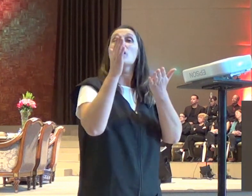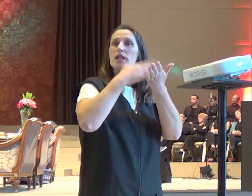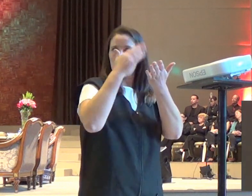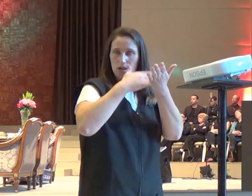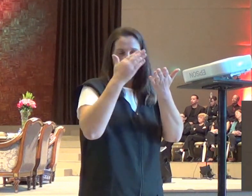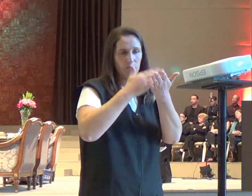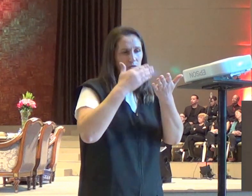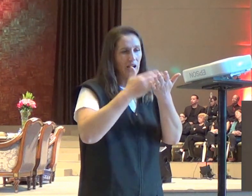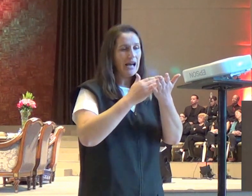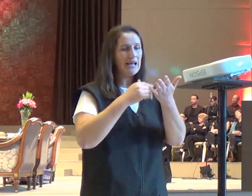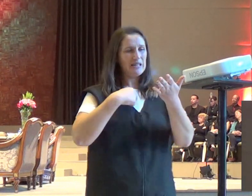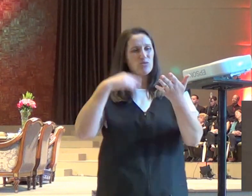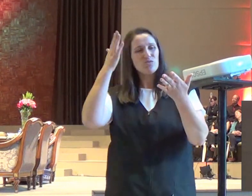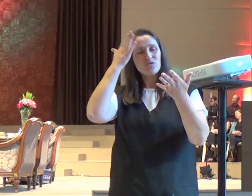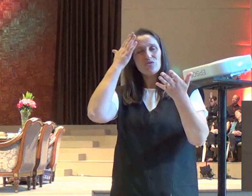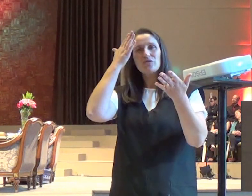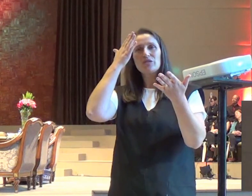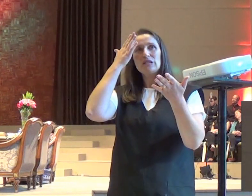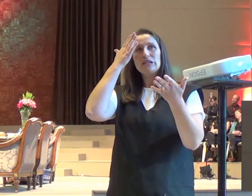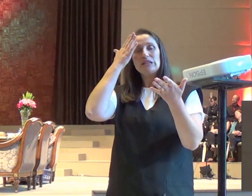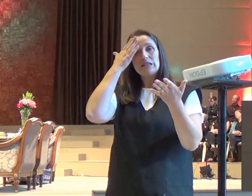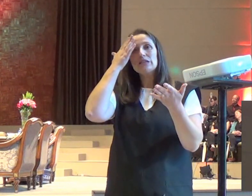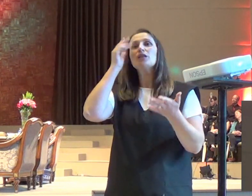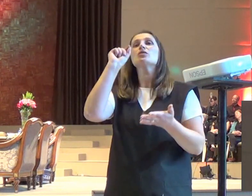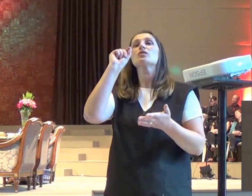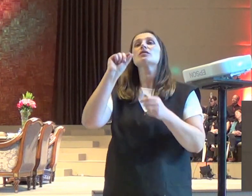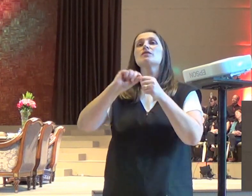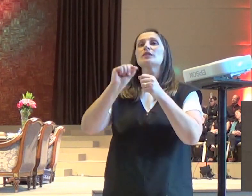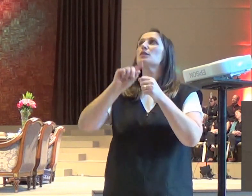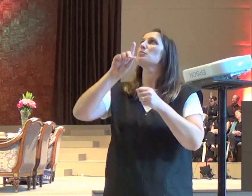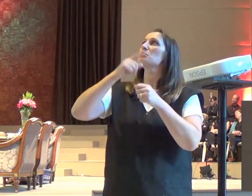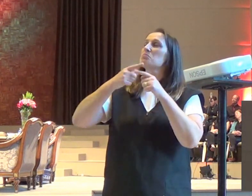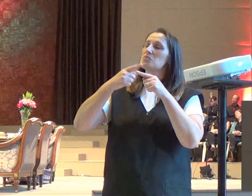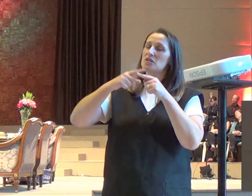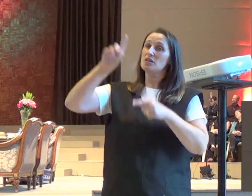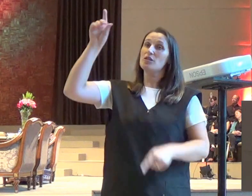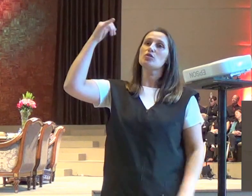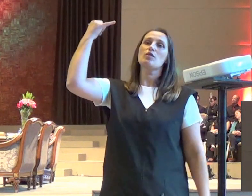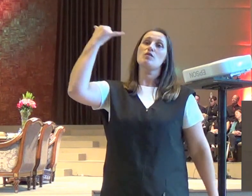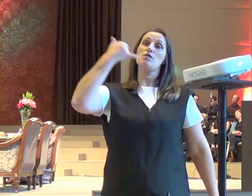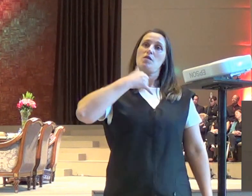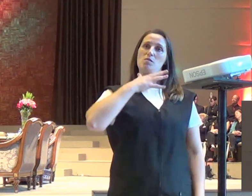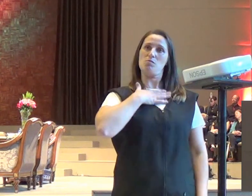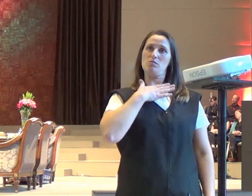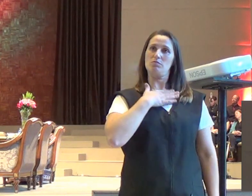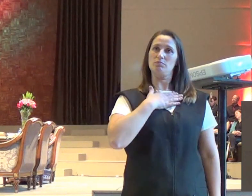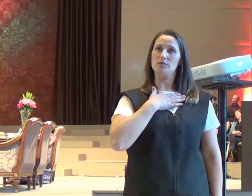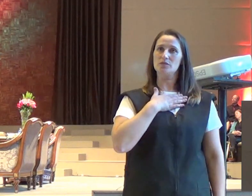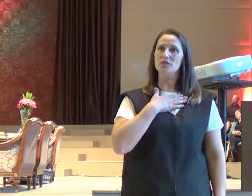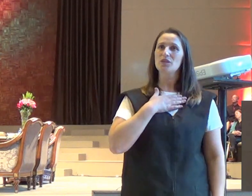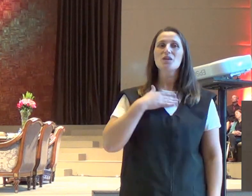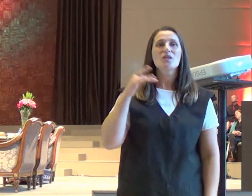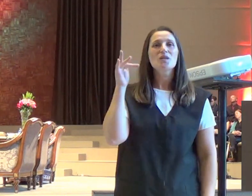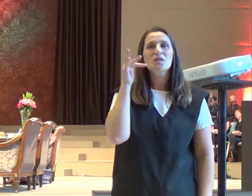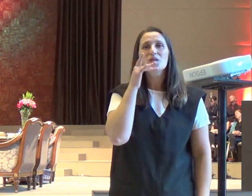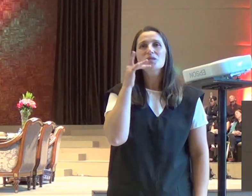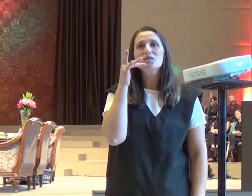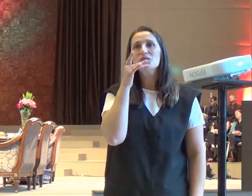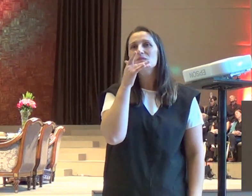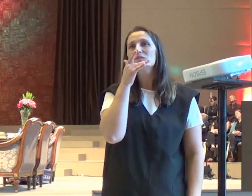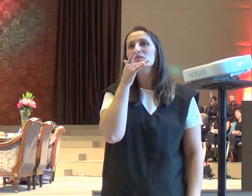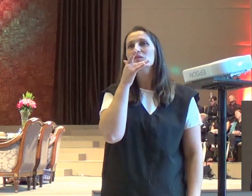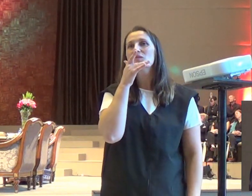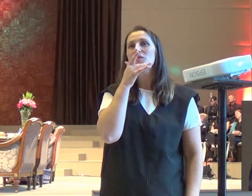vou fazer porque Deus falou comigo, ah, que coisa gostosa, mas a gente está lá para motivar,